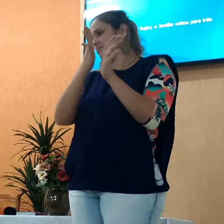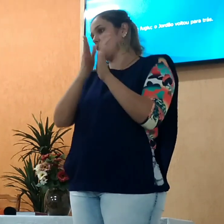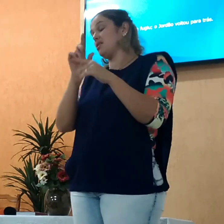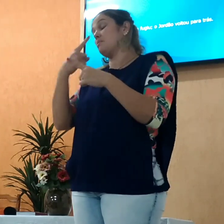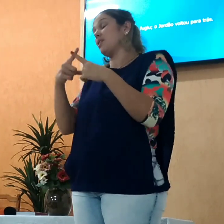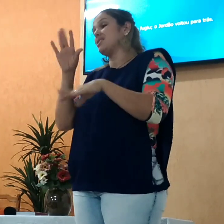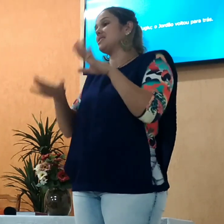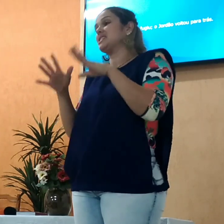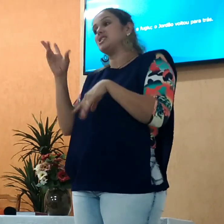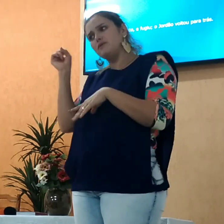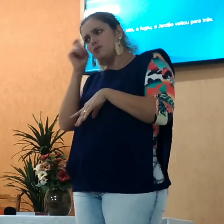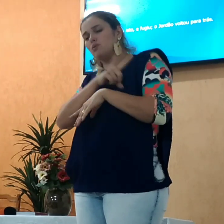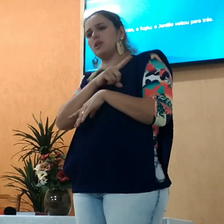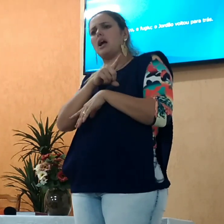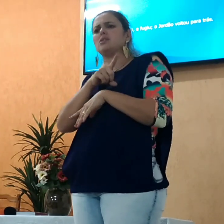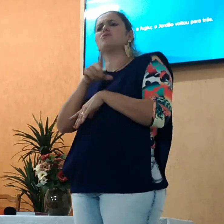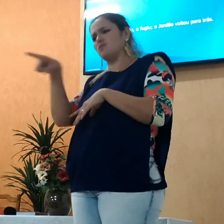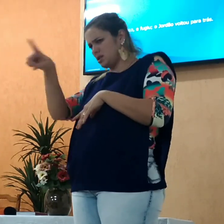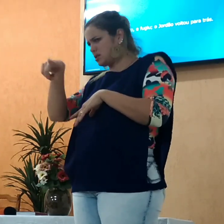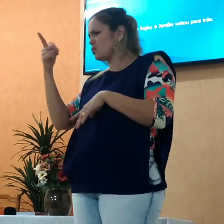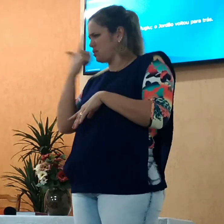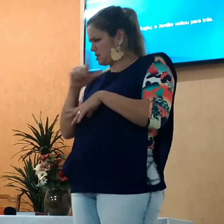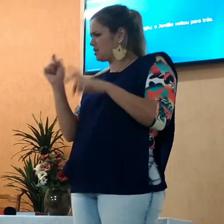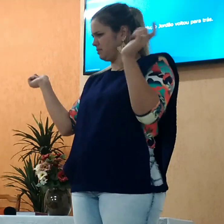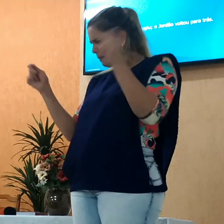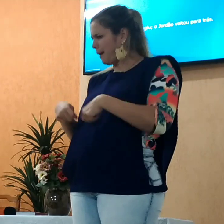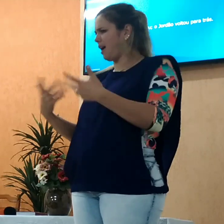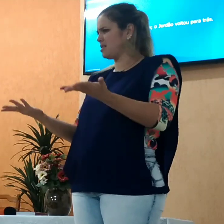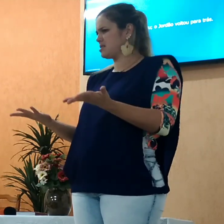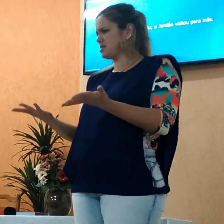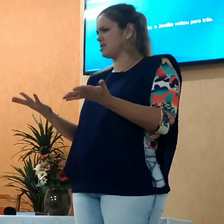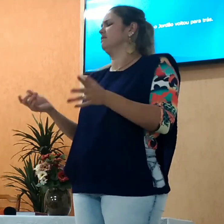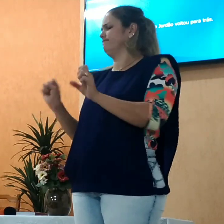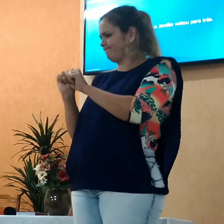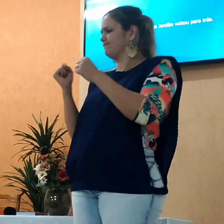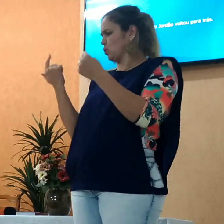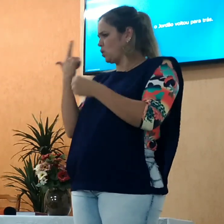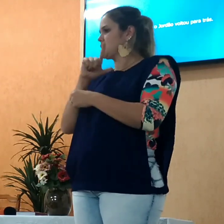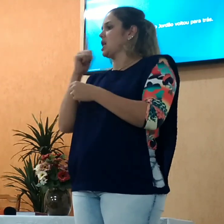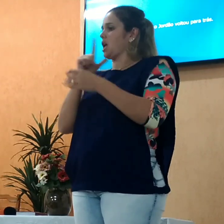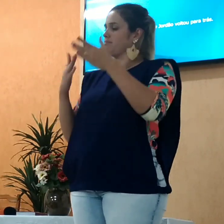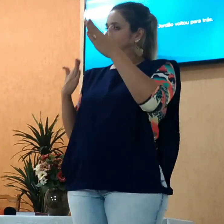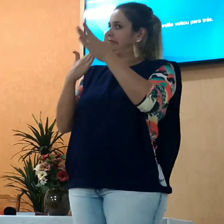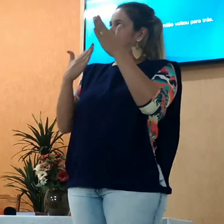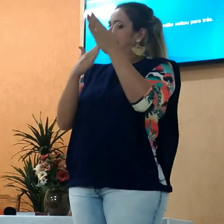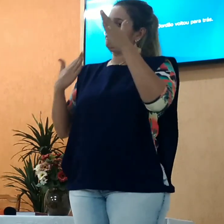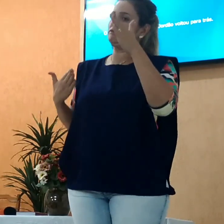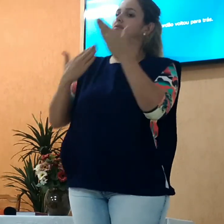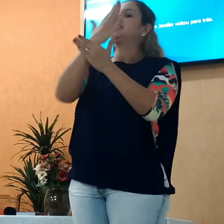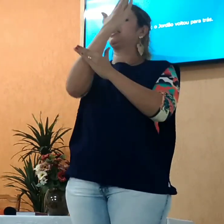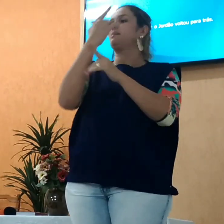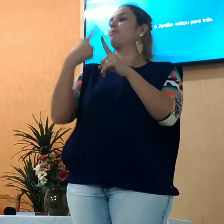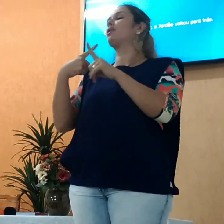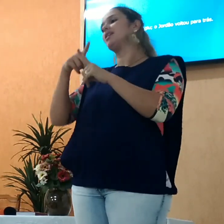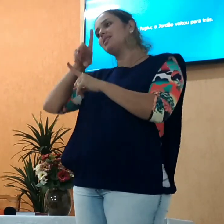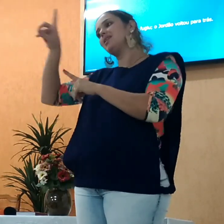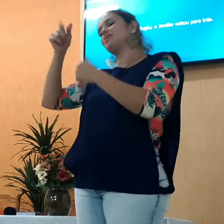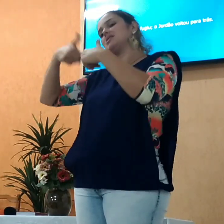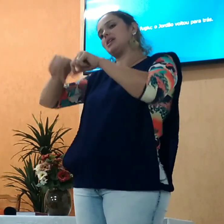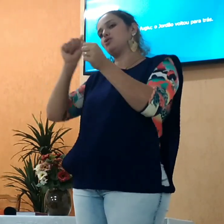dispersa, vão ser acabadas, vocês vão vencer, porque o Senhor está conosco. E assim Israel, em nome do Senhor,